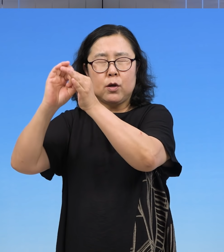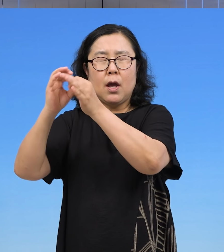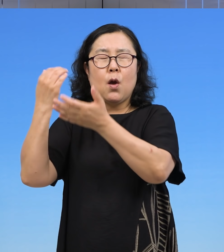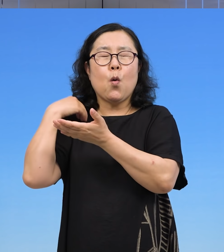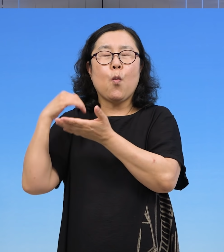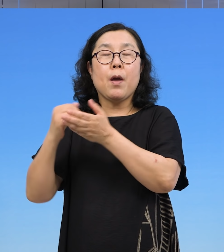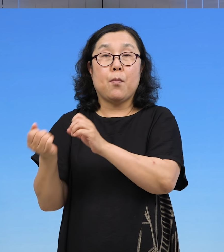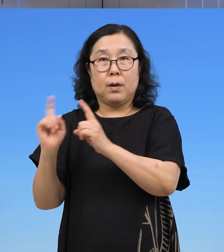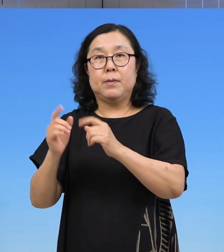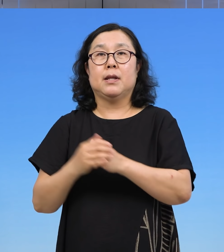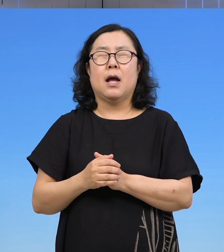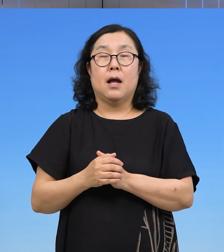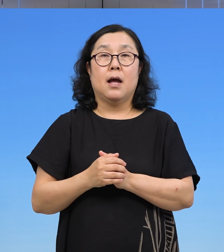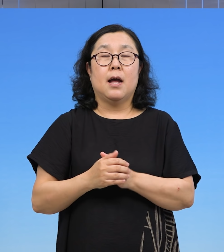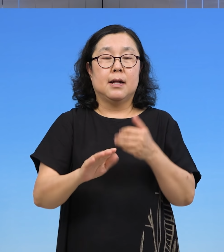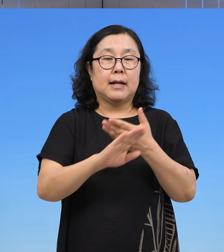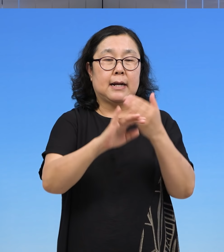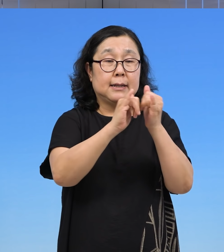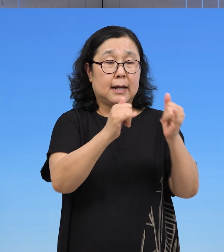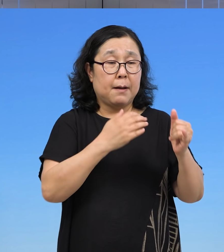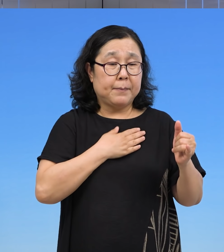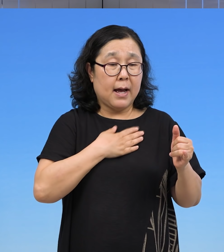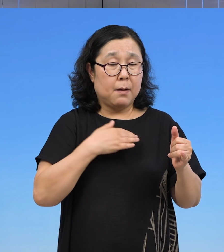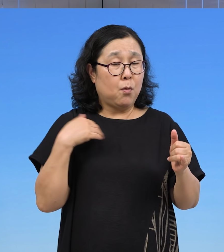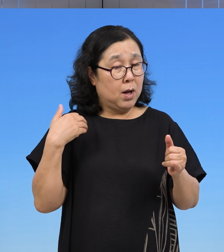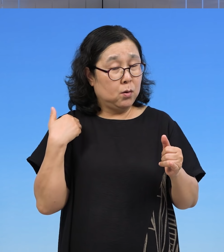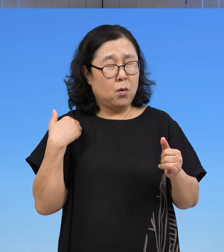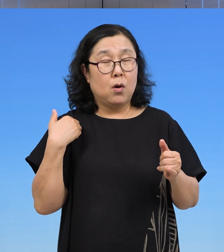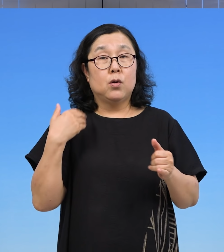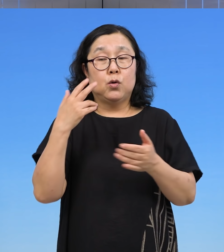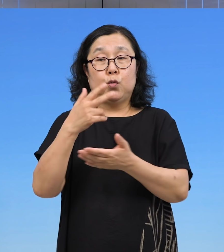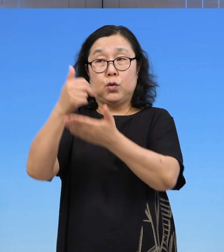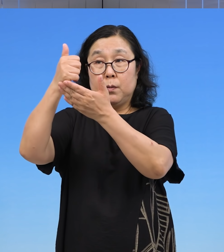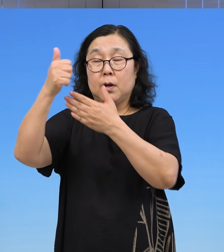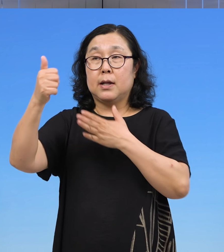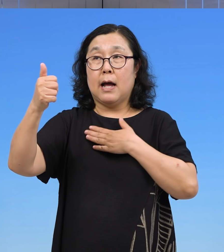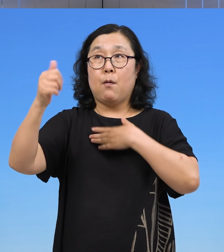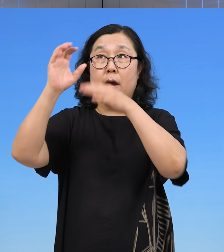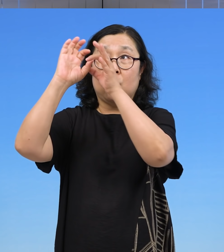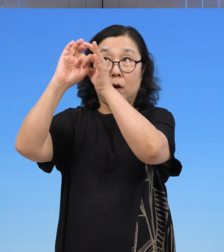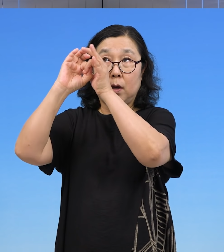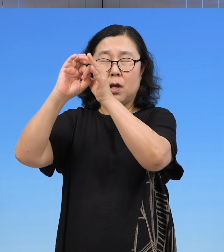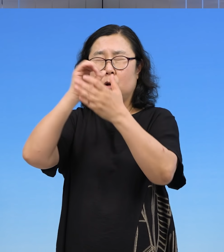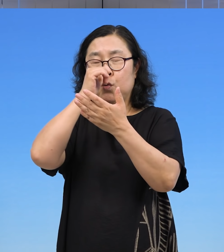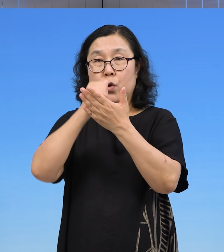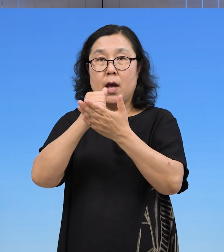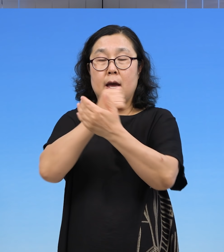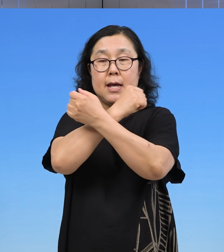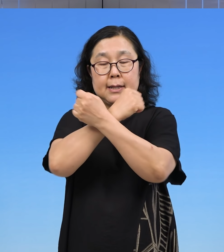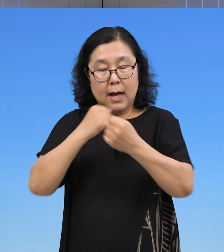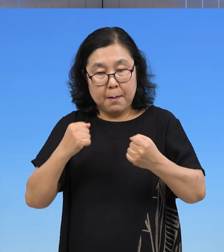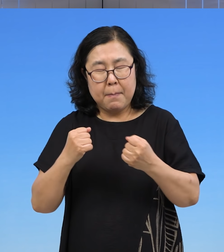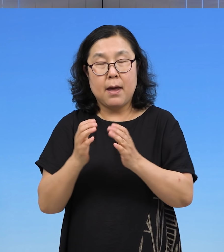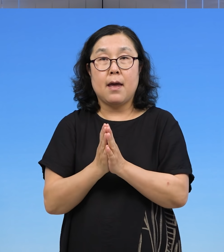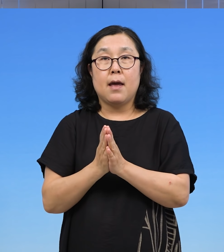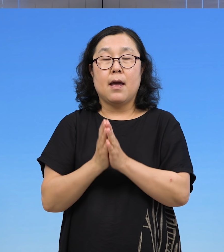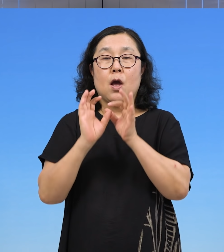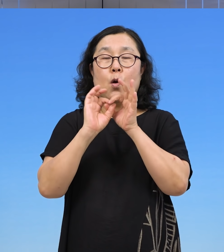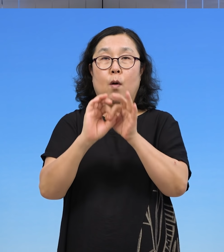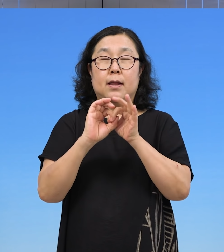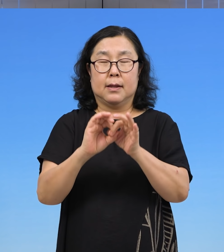행복하게 만드는 것은 아무도 저를 알아주지 않는다 할지라도 주님과 나와의 죄사함에 이 확신을 가지고 관계가